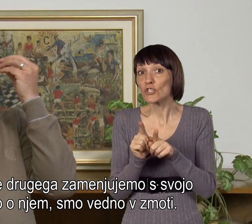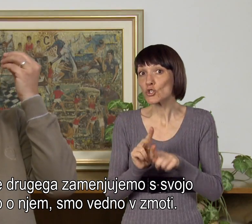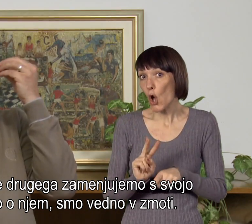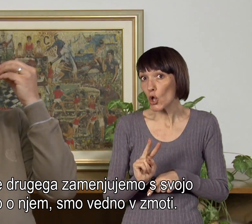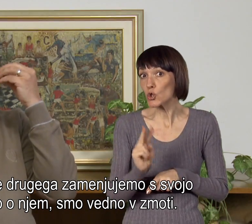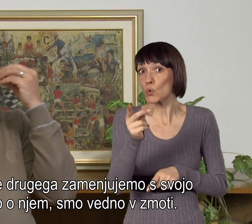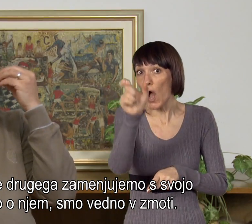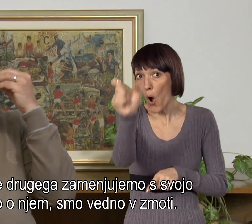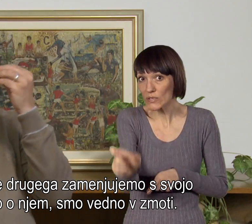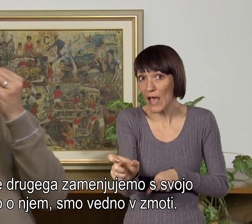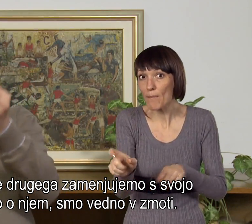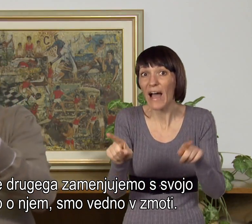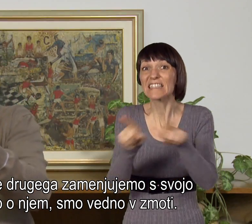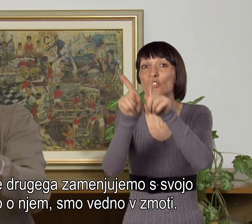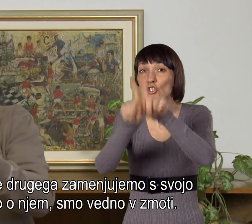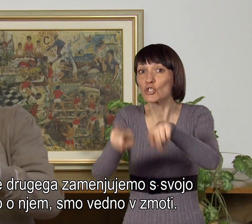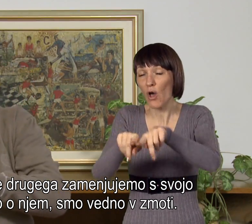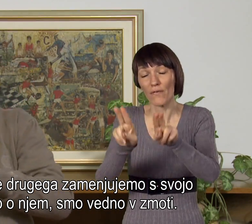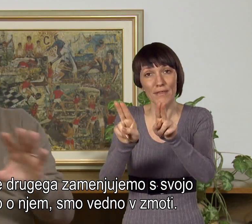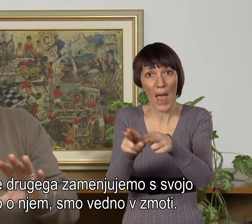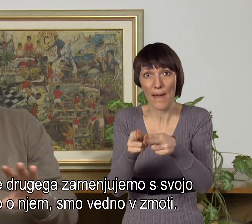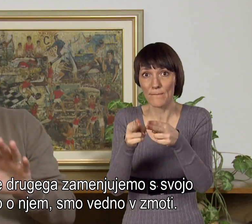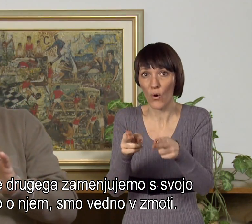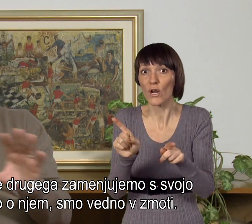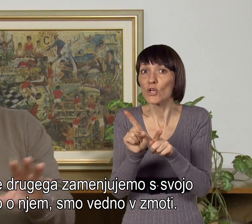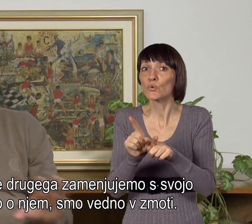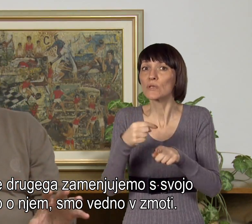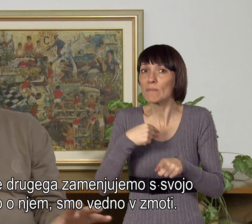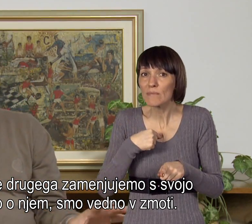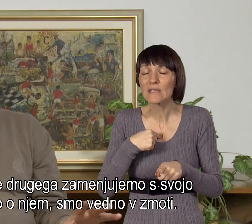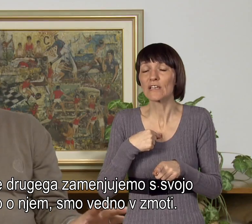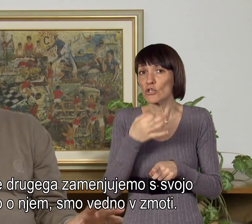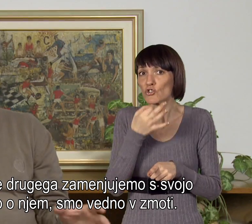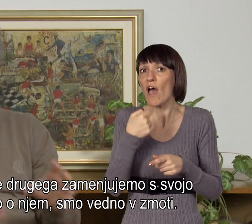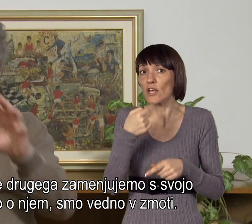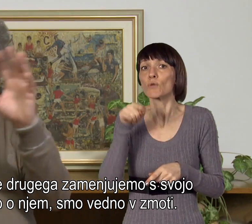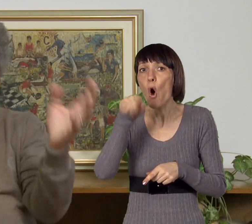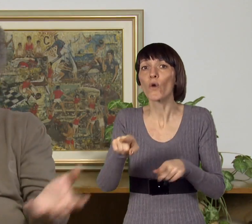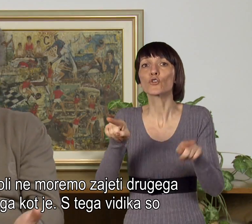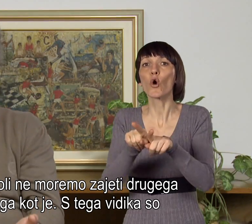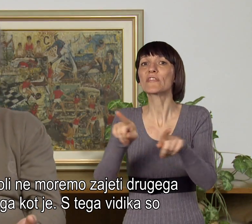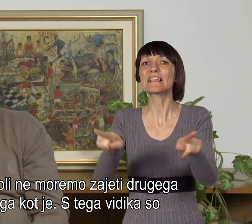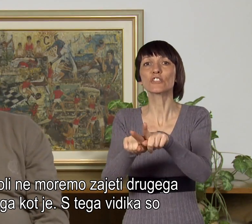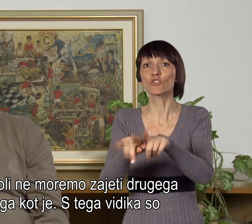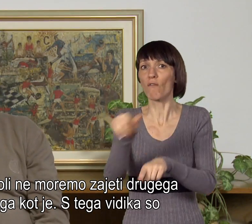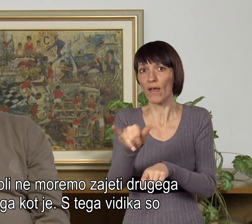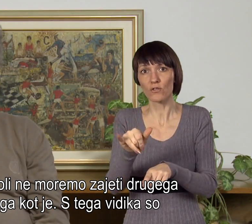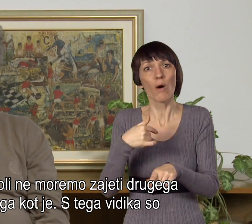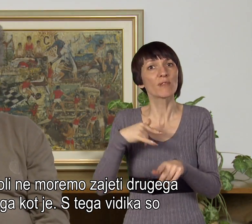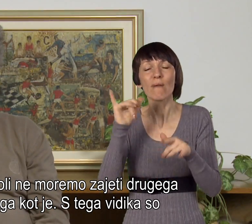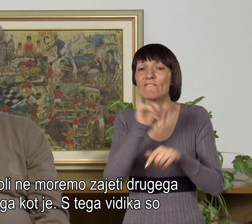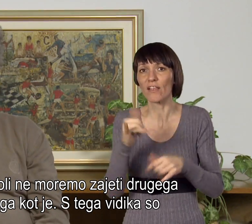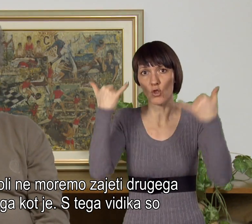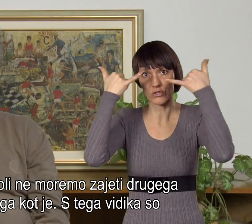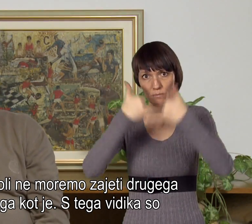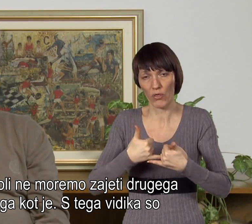drugega človeka zamenjujemo svojo predstavo o drugem, o njem smo vedno v zmoti. Nikoli ne moremo zajeti drugega takega,